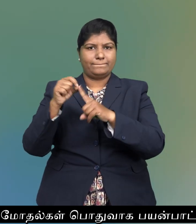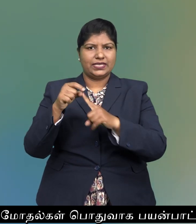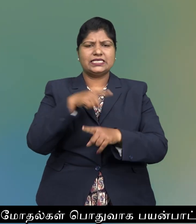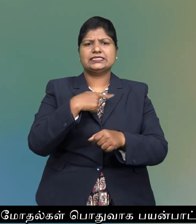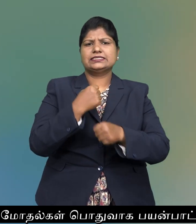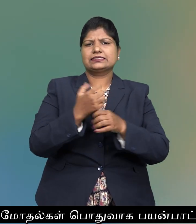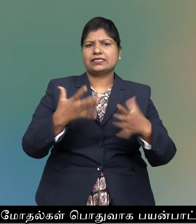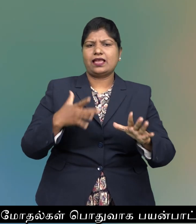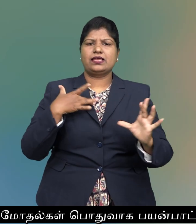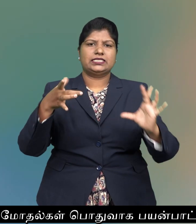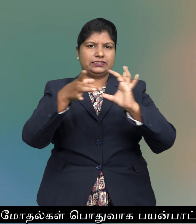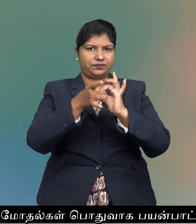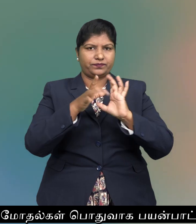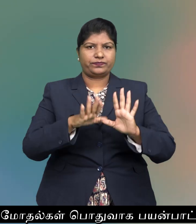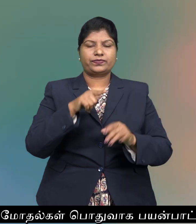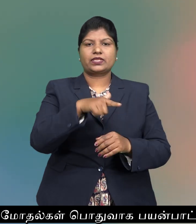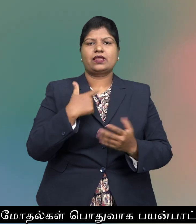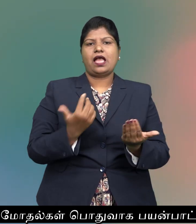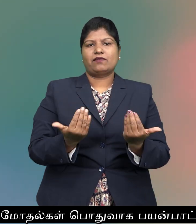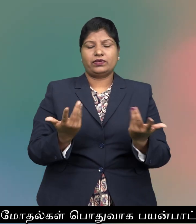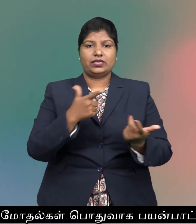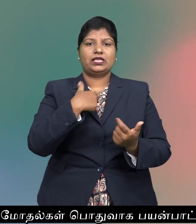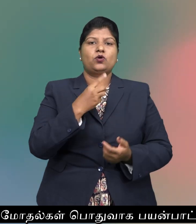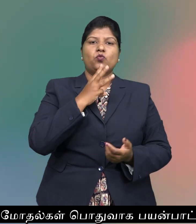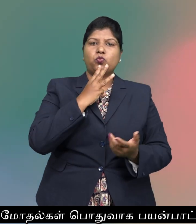பொதுவாக பயன்பாட்டிற்கான தண்ணீர் கிடைப்பது தொடர்பானது.